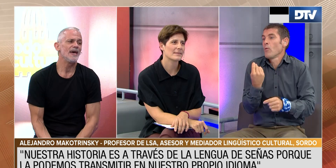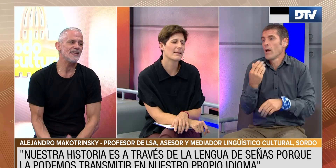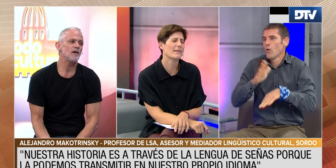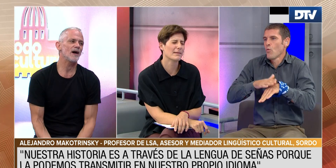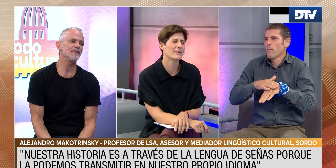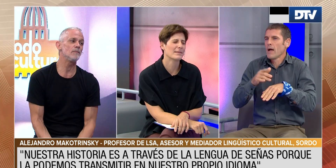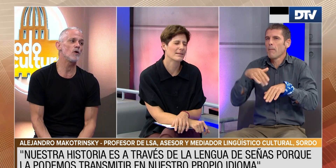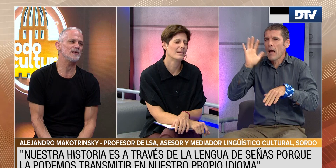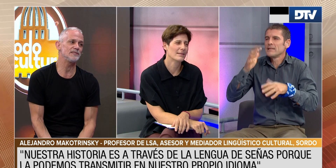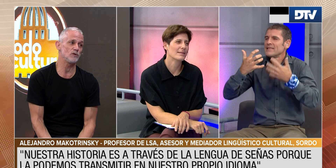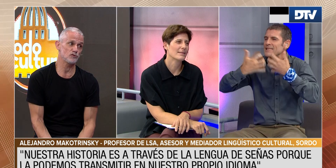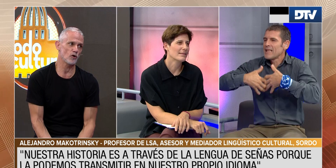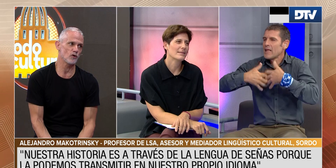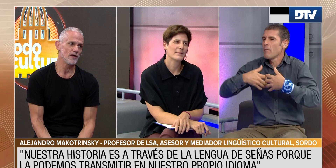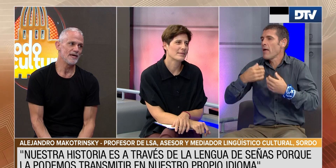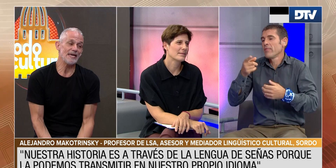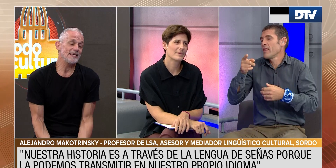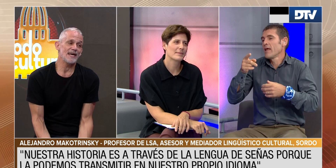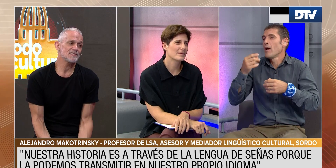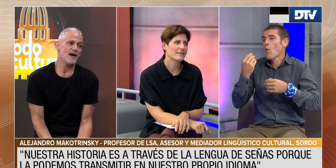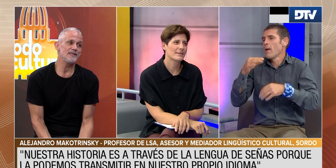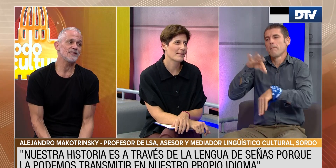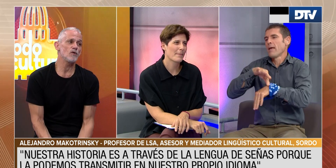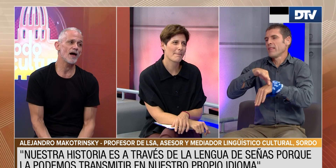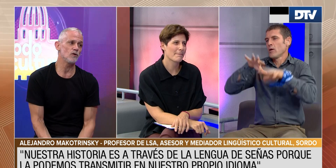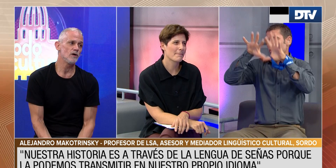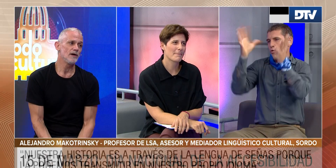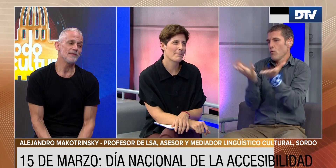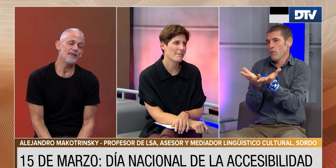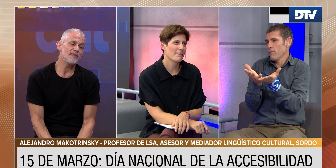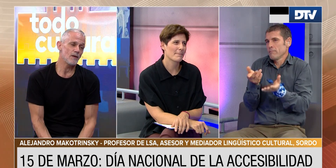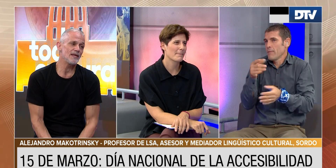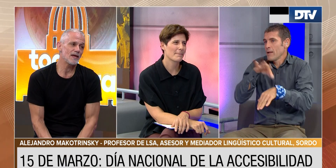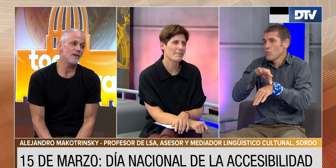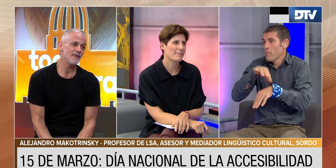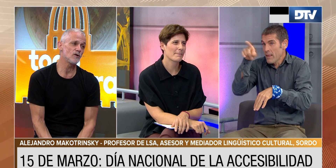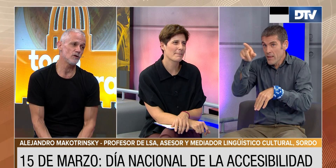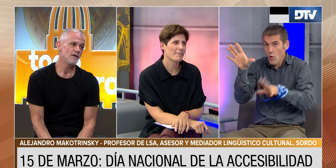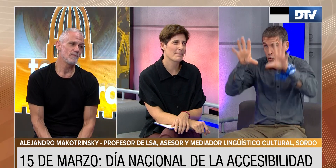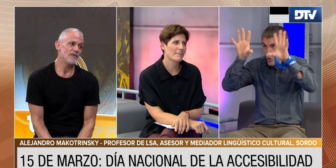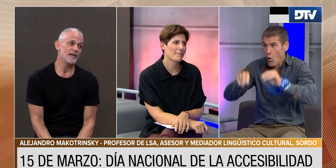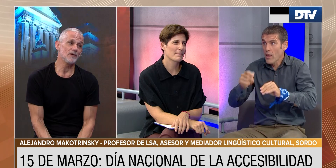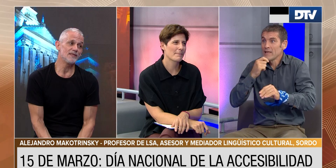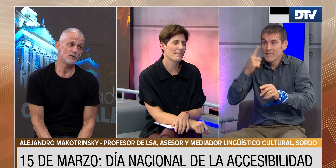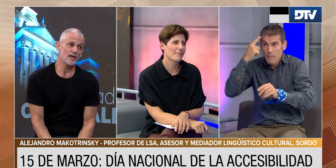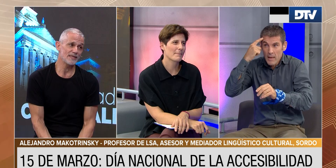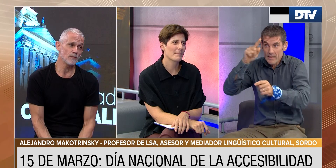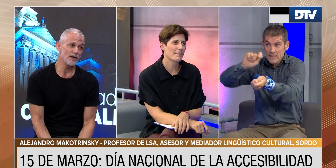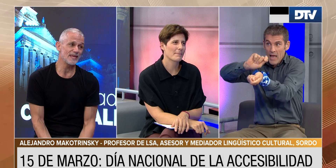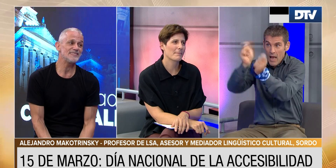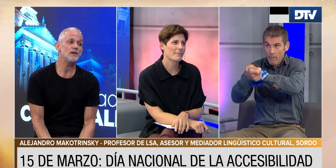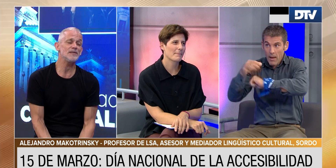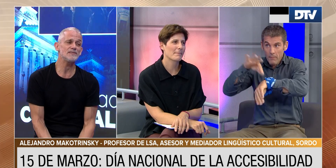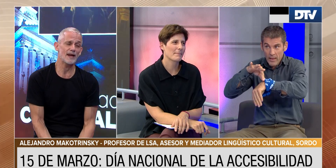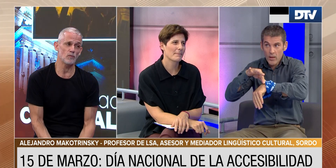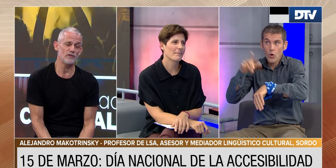ahora, esta imagen de pobrecito el sordo está ya instaurado desde la mirada médico rehabilitatoria que está